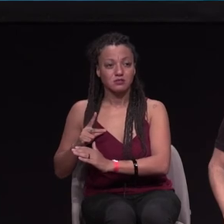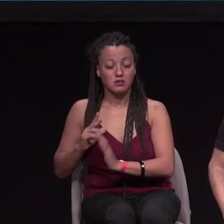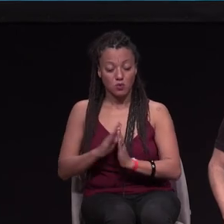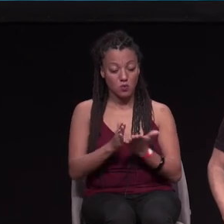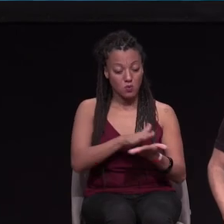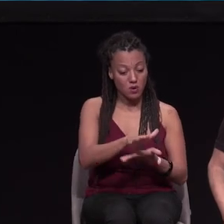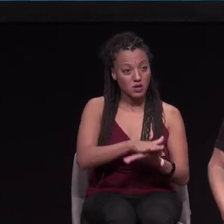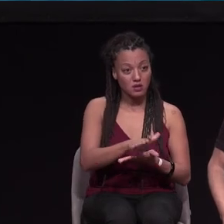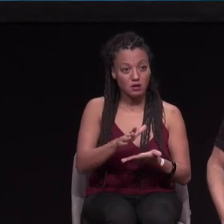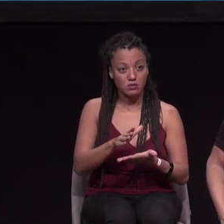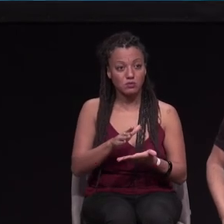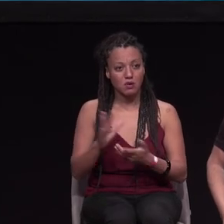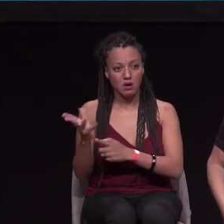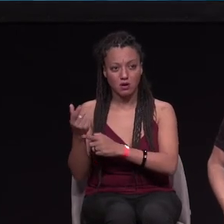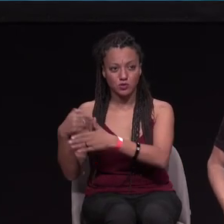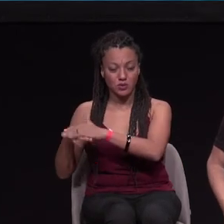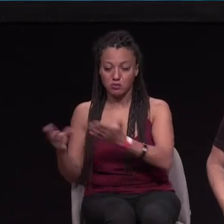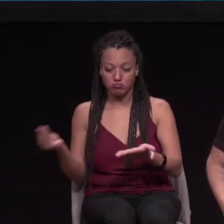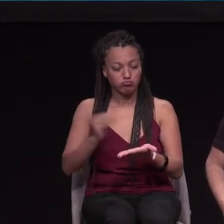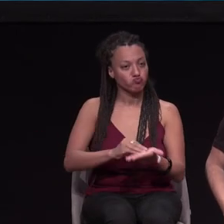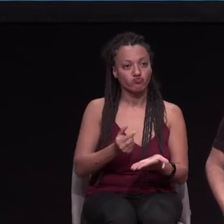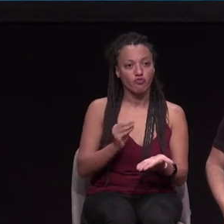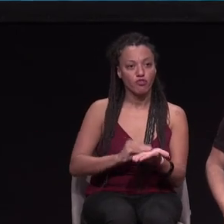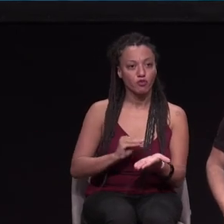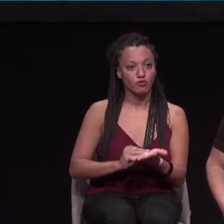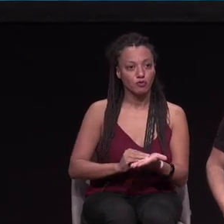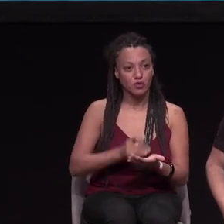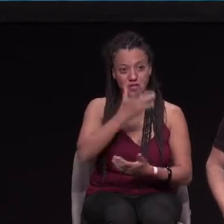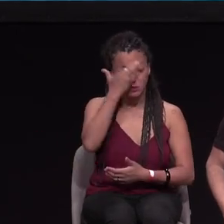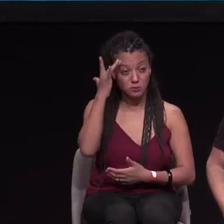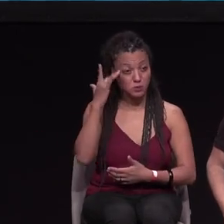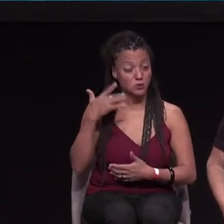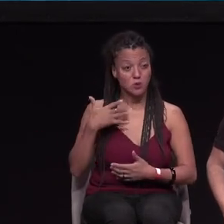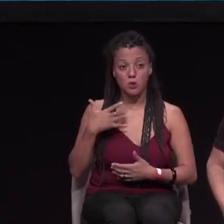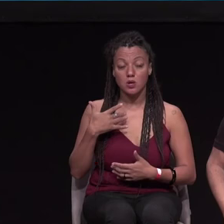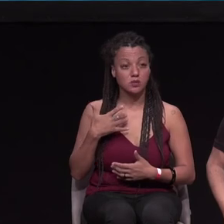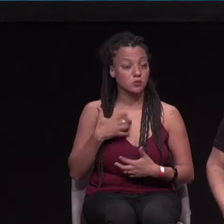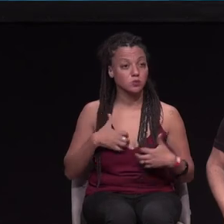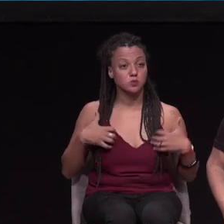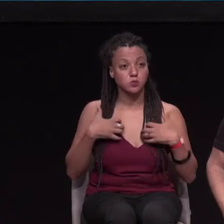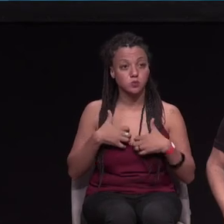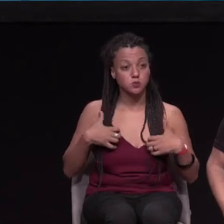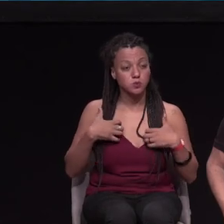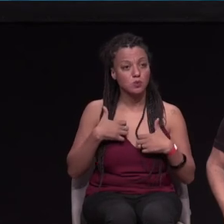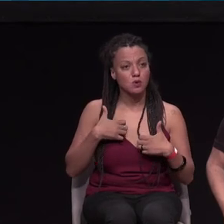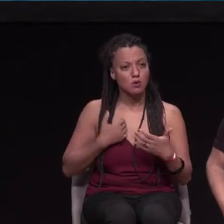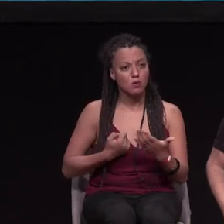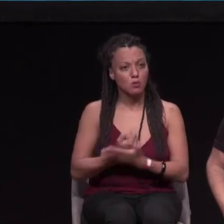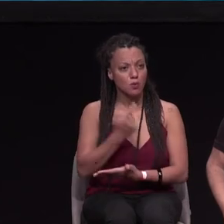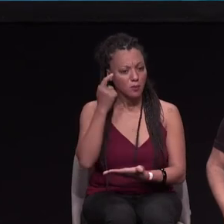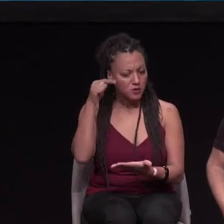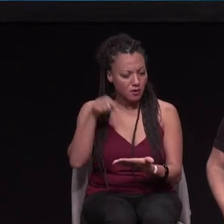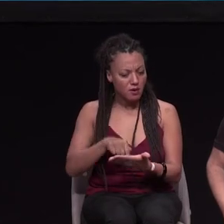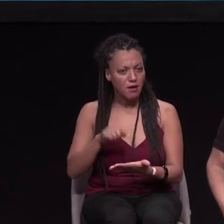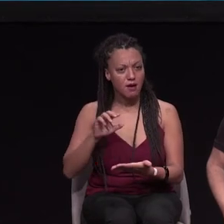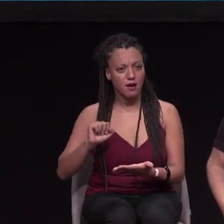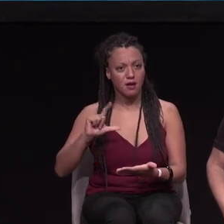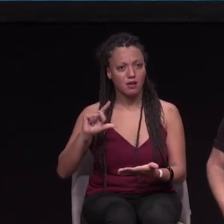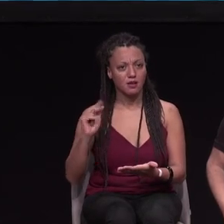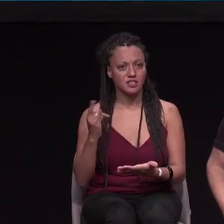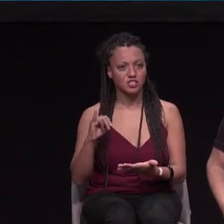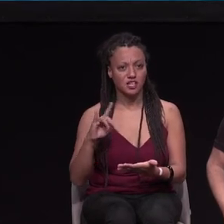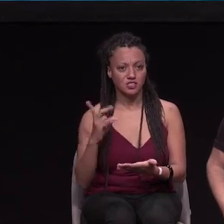foi apreendida e ele saiu de circulação que tinha gente comprando obra do aleijadinho e acreditando que é e quando